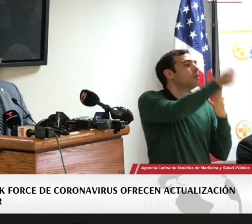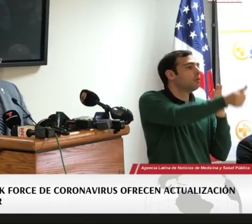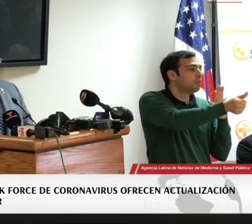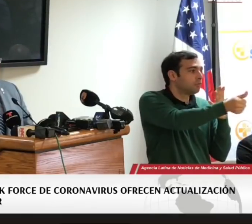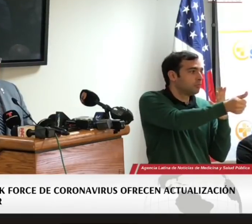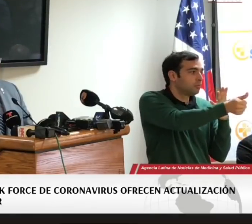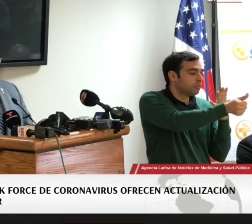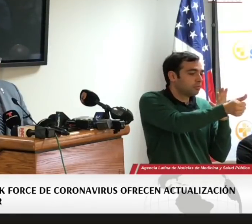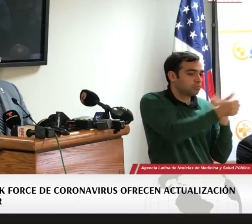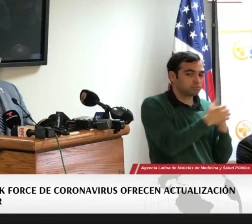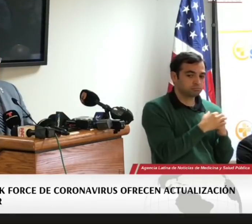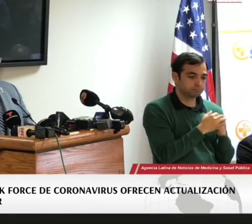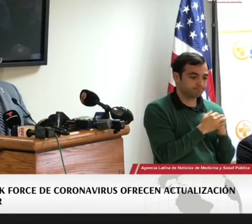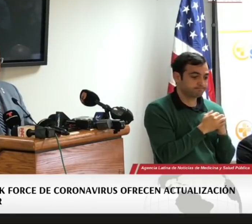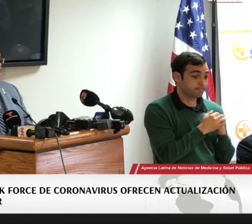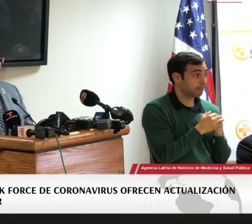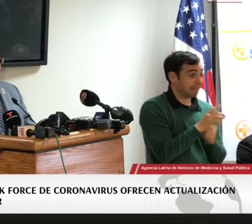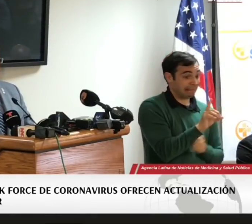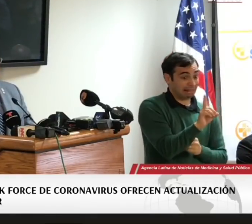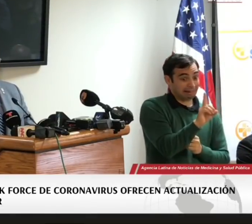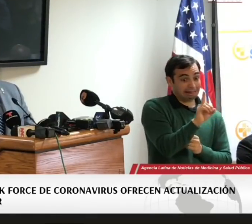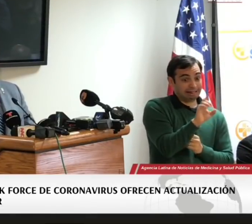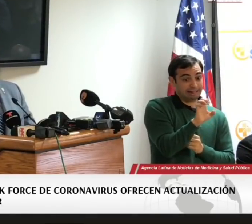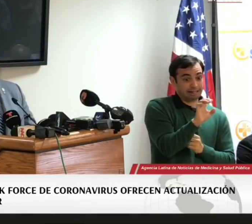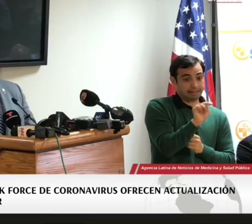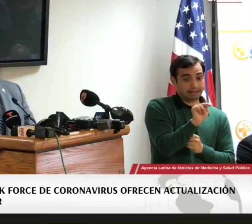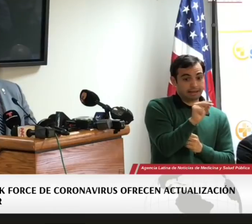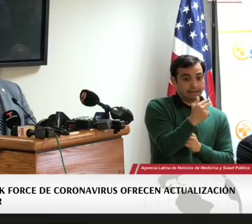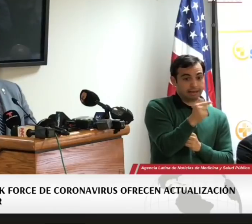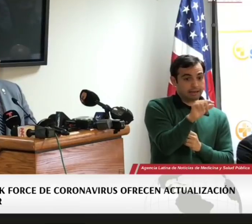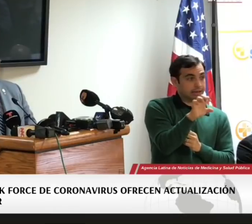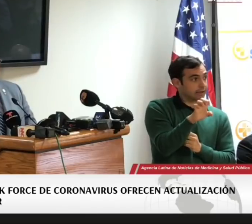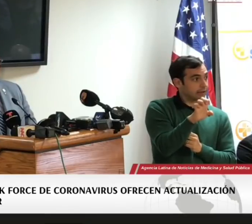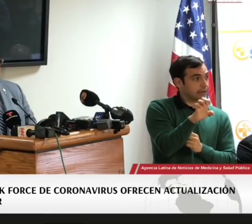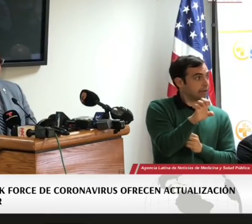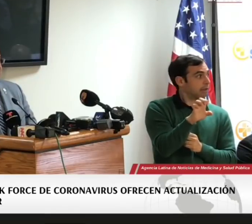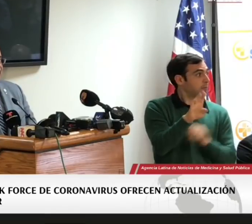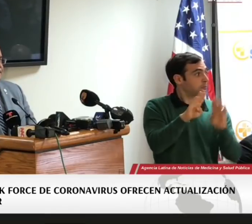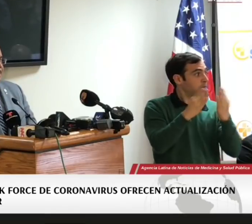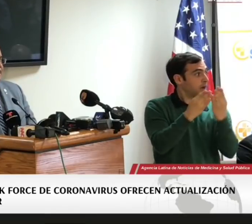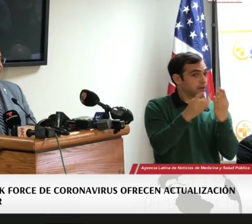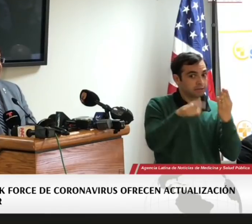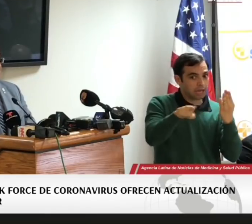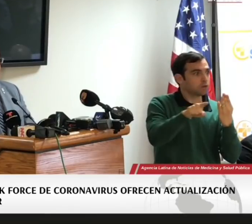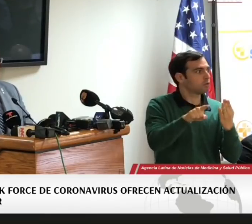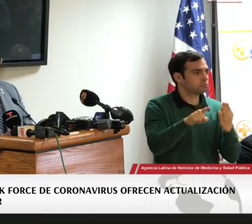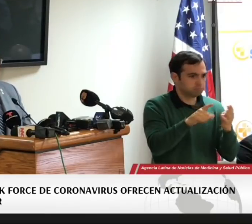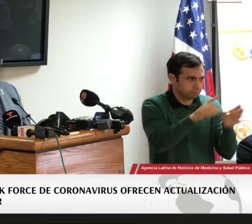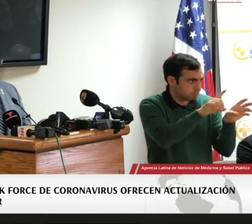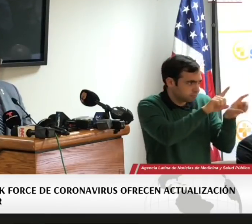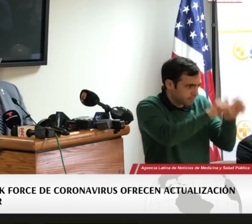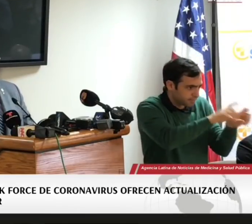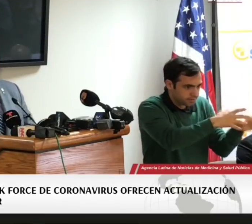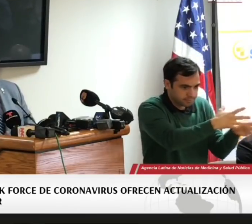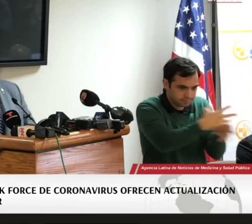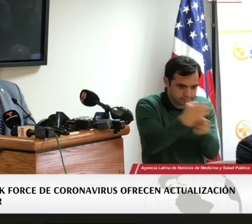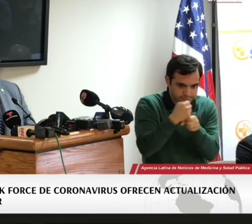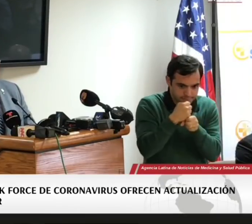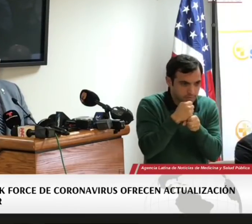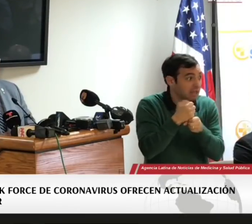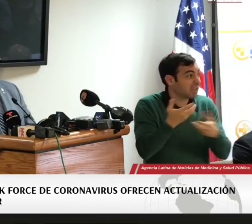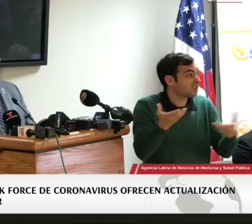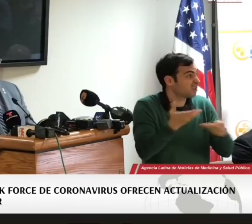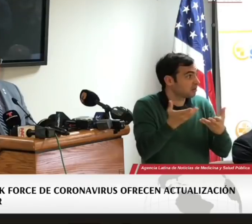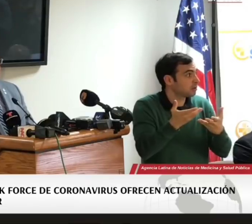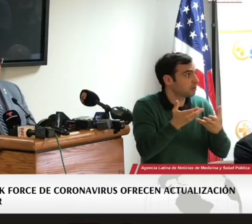dijeron también que el Dengue Branch, todos los reactivos que tiene el Dengue Branch para hacer las pruebas van a ser compartidos en Puerto